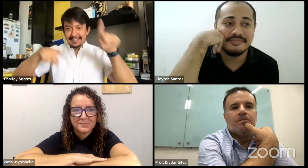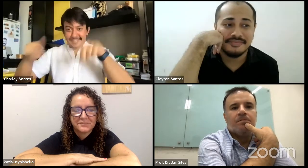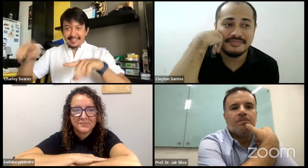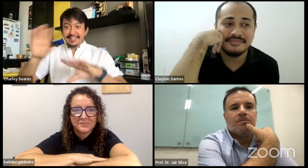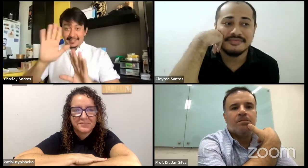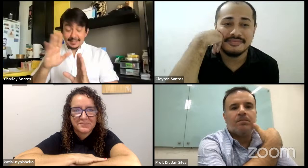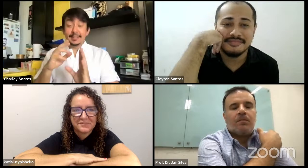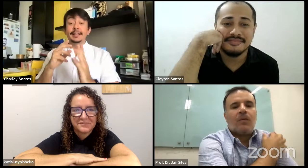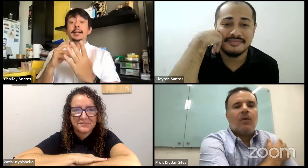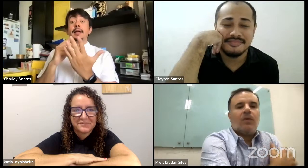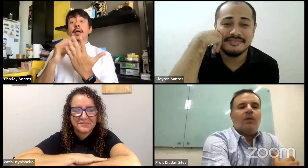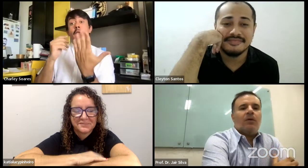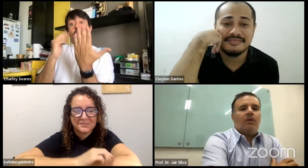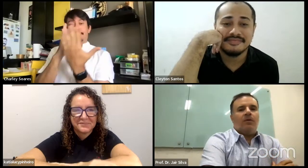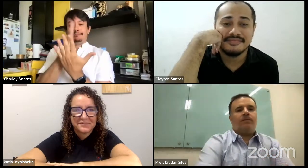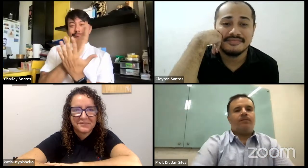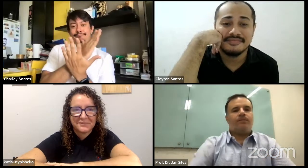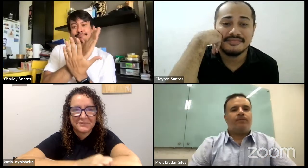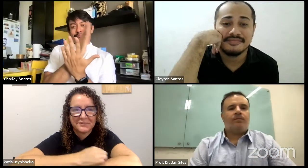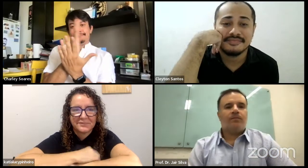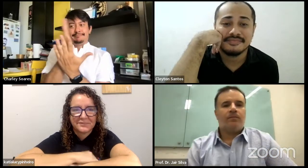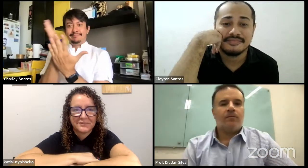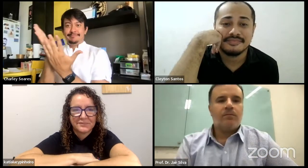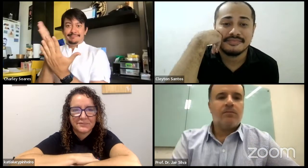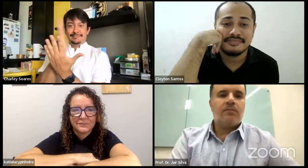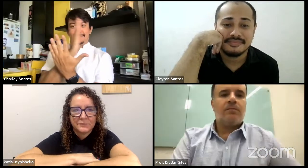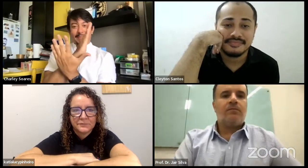depende de instituição, de universidade, enfim.